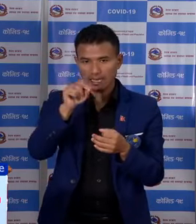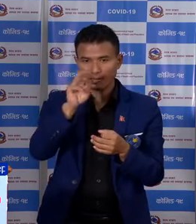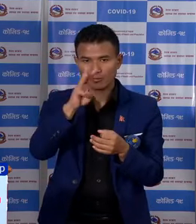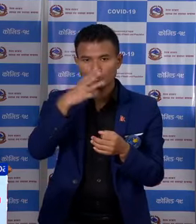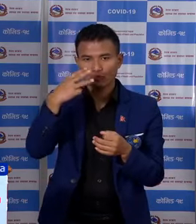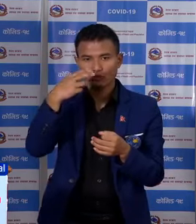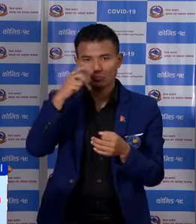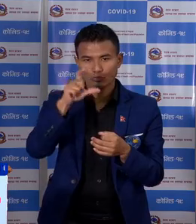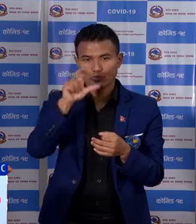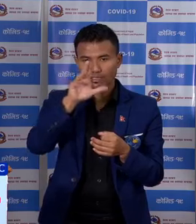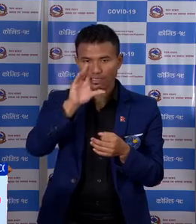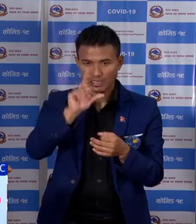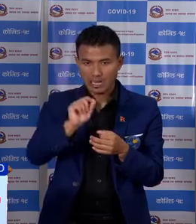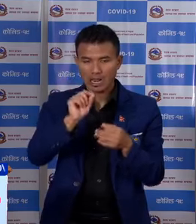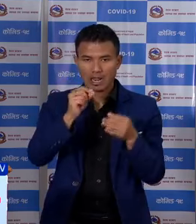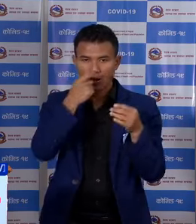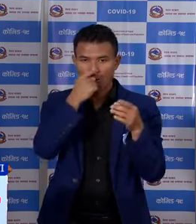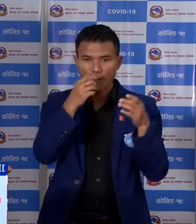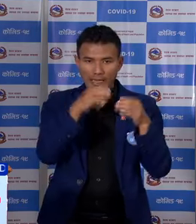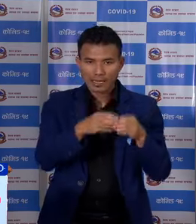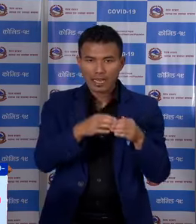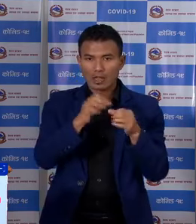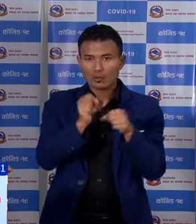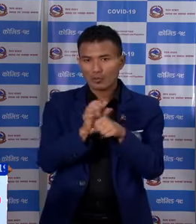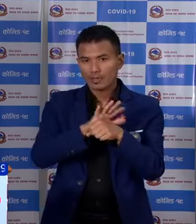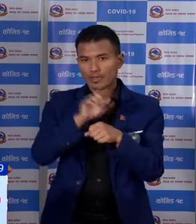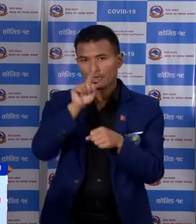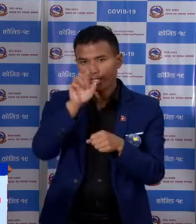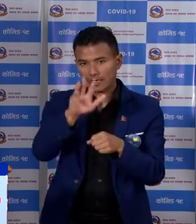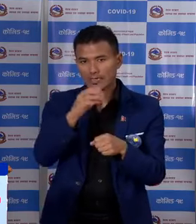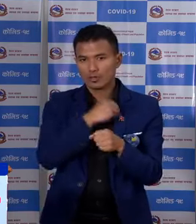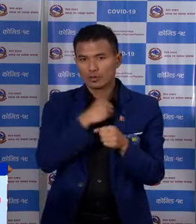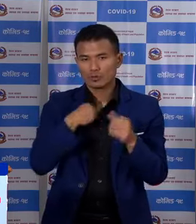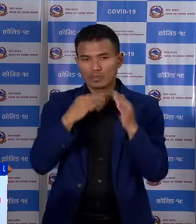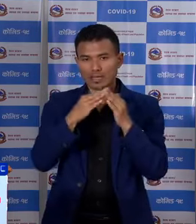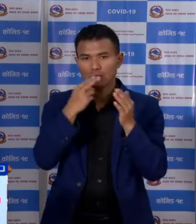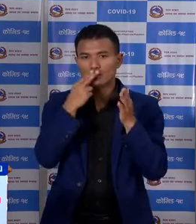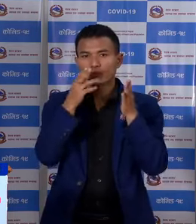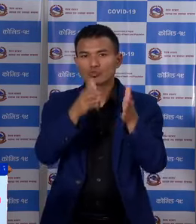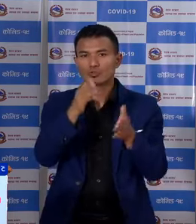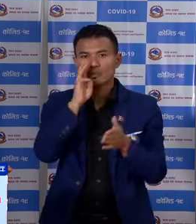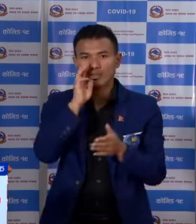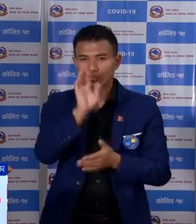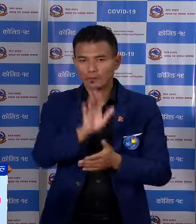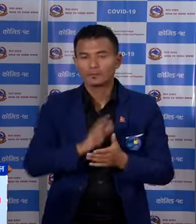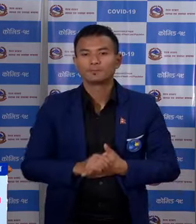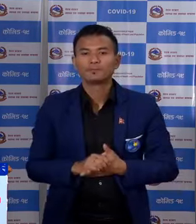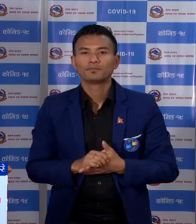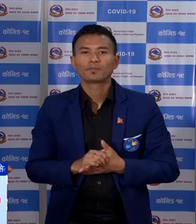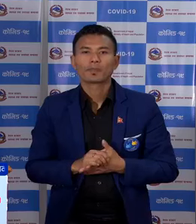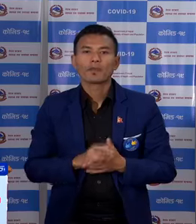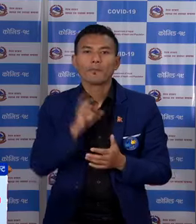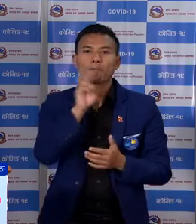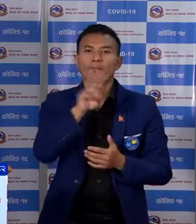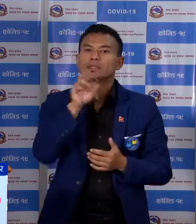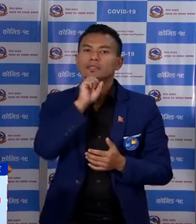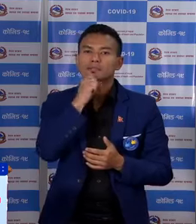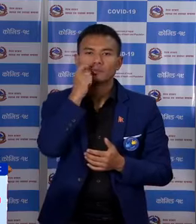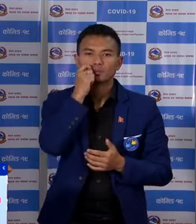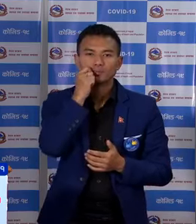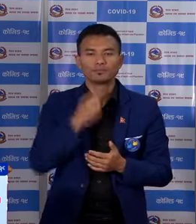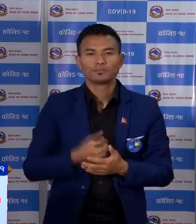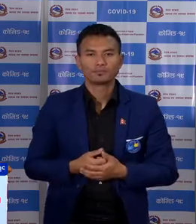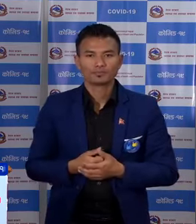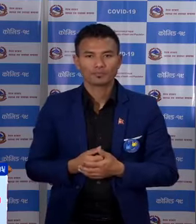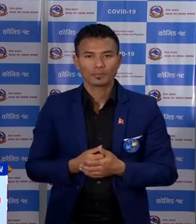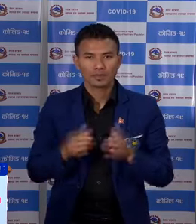रूणुणुछ जो चाए COVID-19 अस्पटाल जनक पुर्मा रहनुवएको छा वहां 22 बर्षिया पुरुश रूणुणुछ